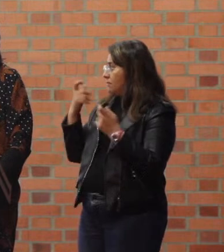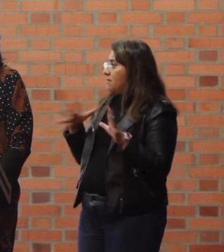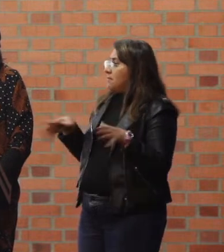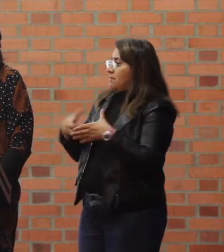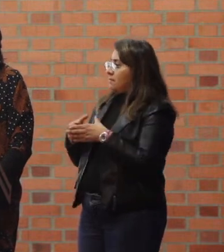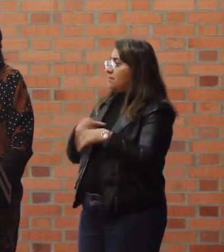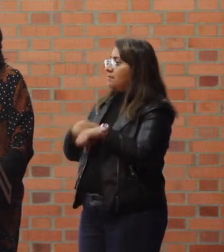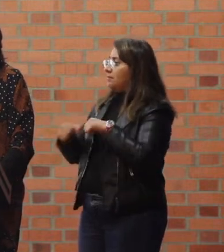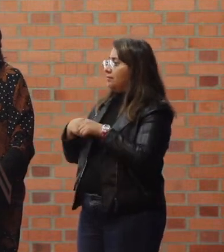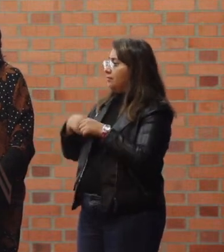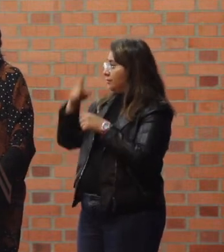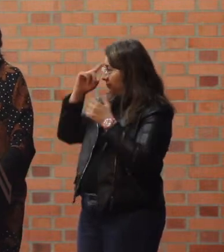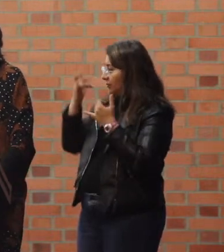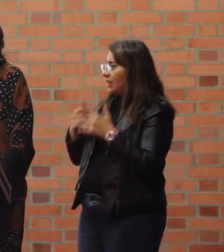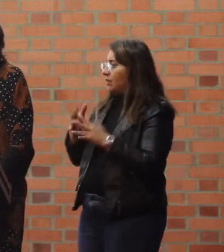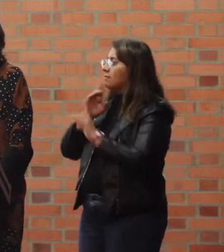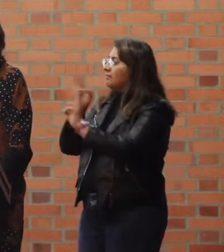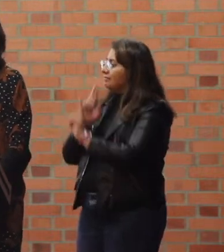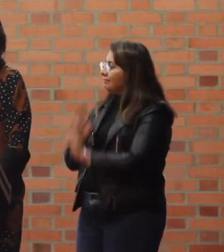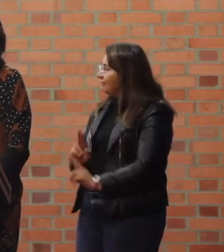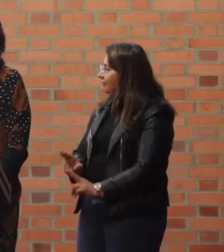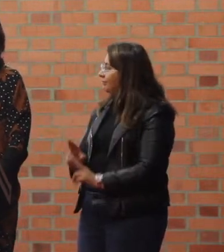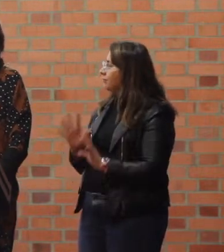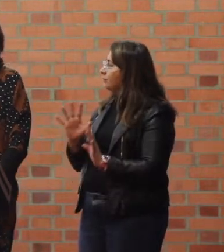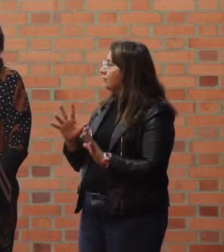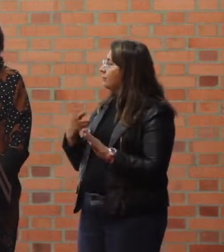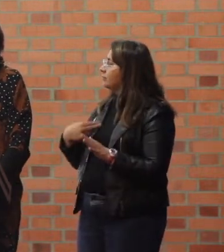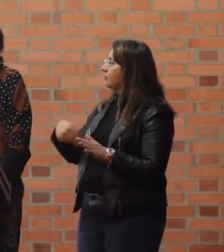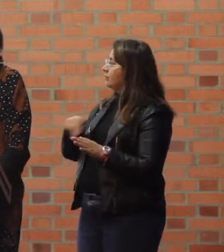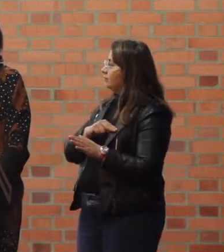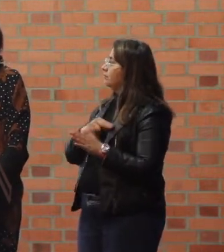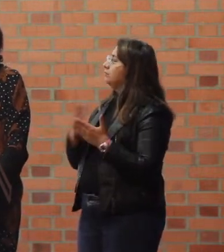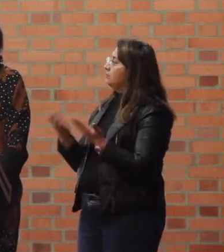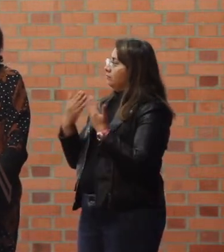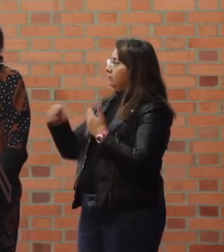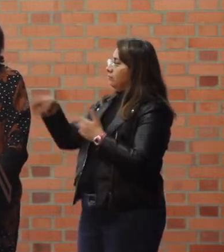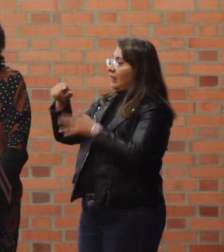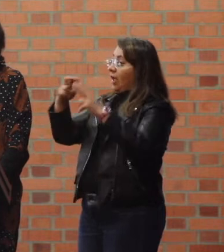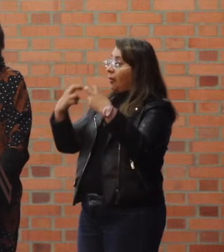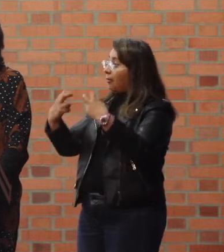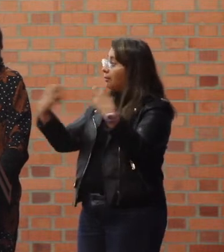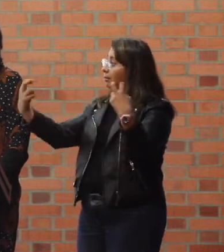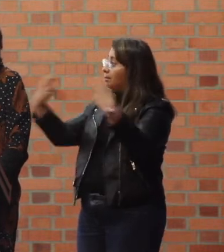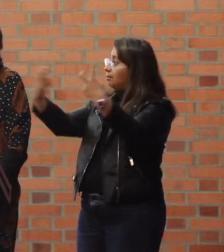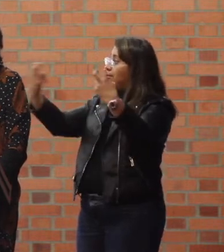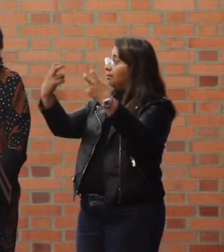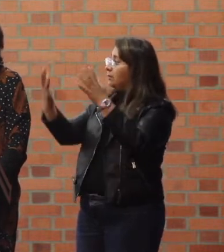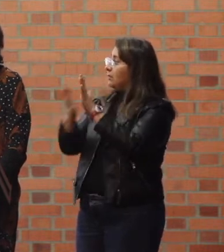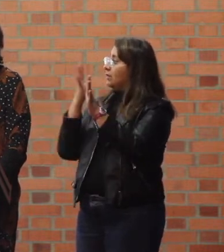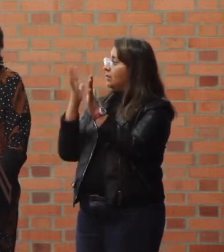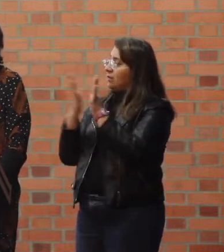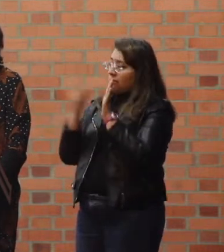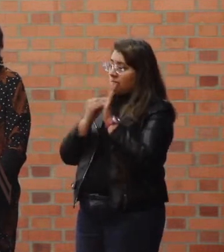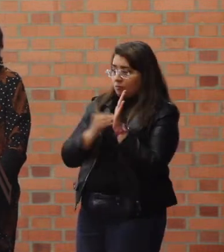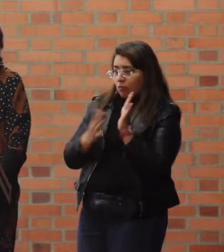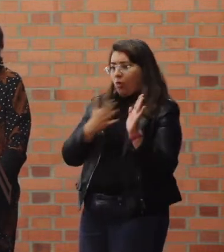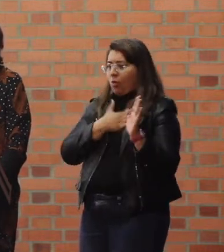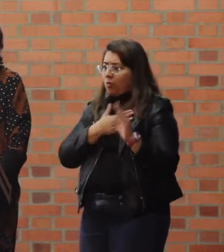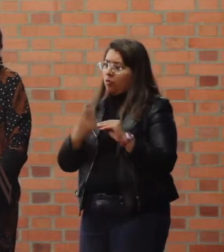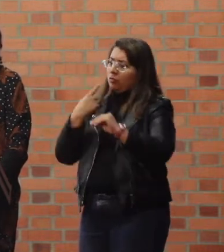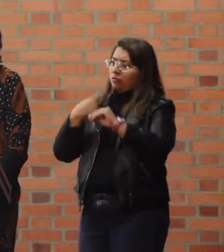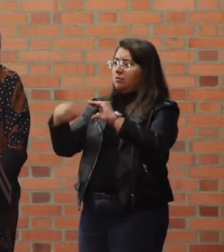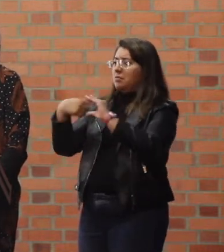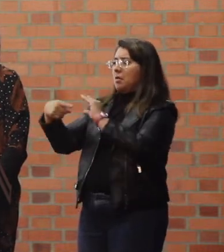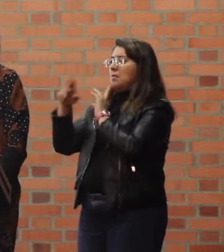pues es determinante para las respuestas Y yo creo que al menos vale la pena que las personas que estén acá se lleven dos datos que para nosotras fueron